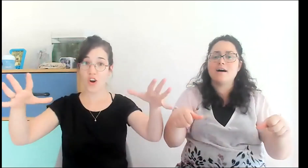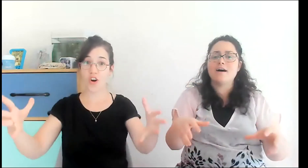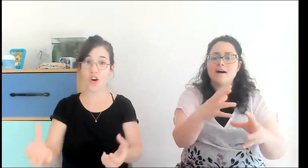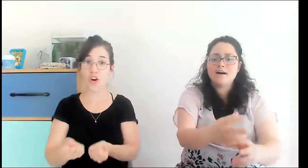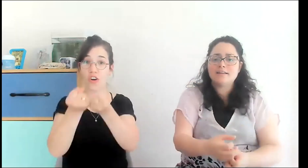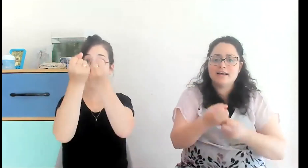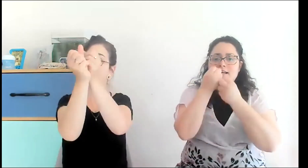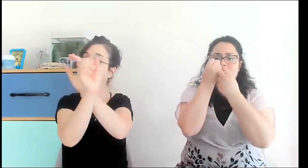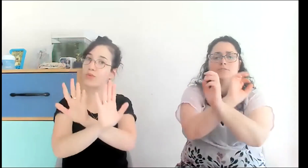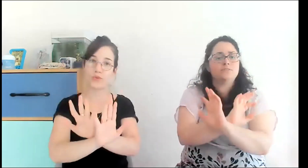הקור נטוע,